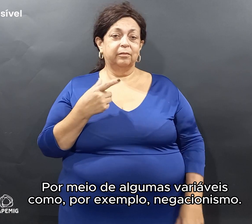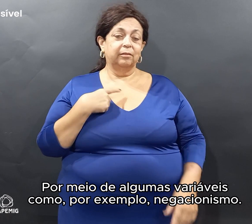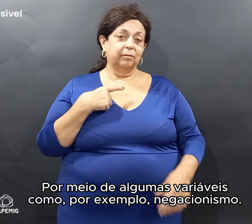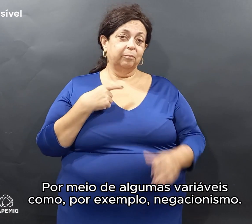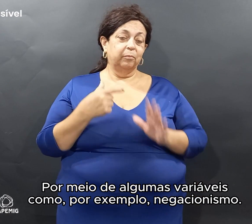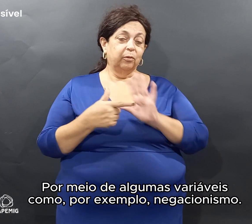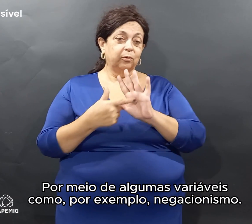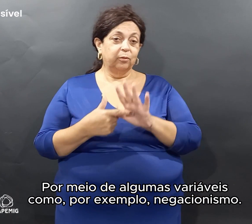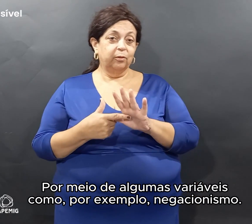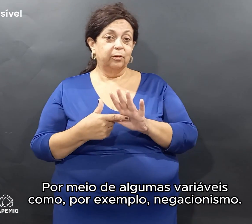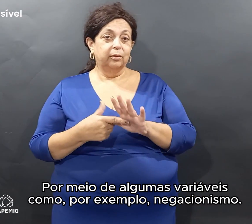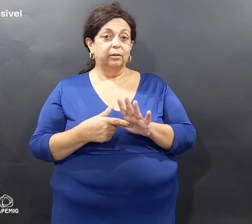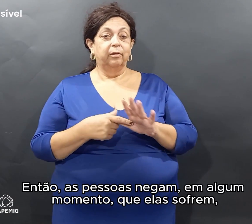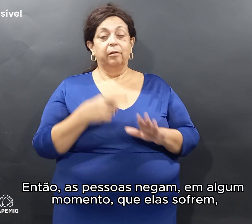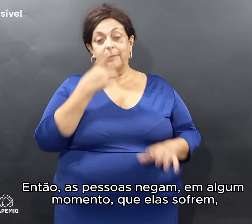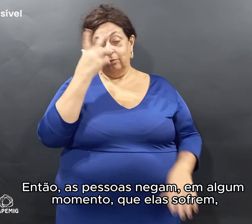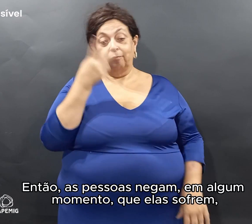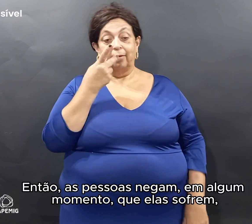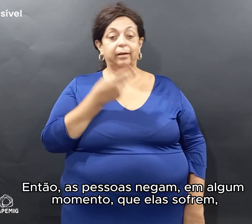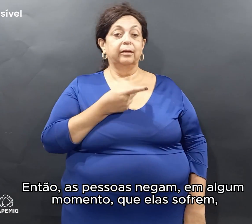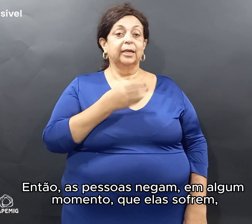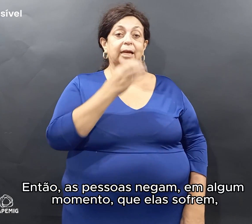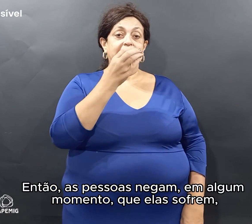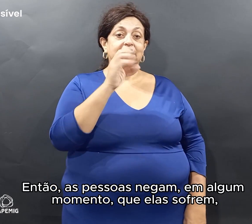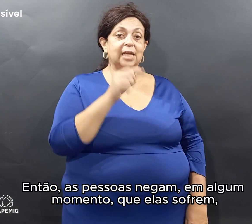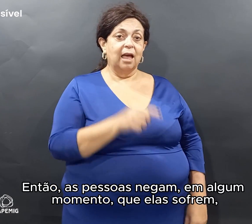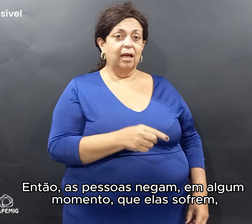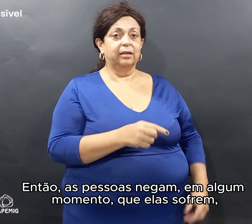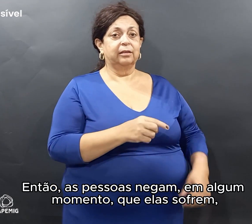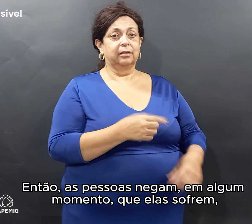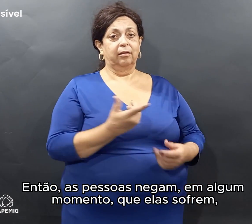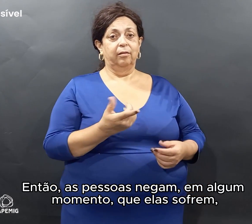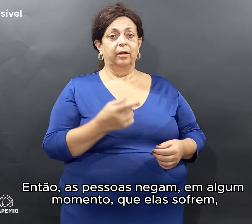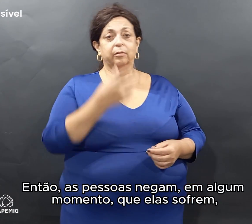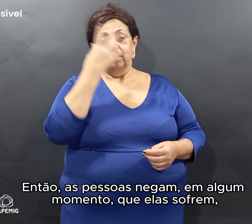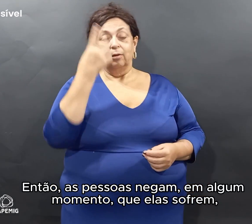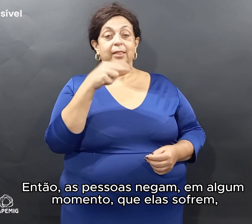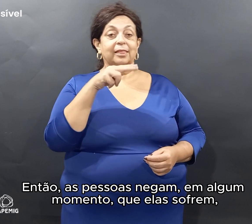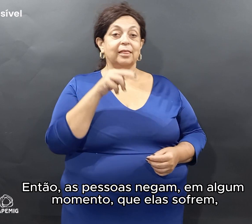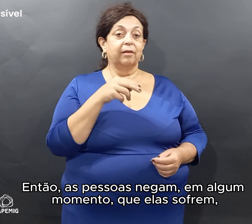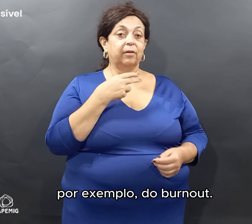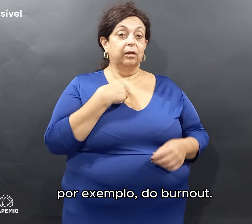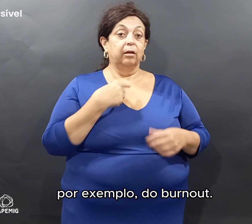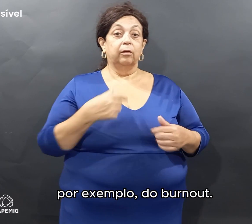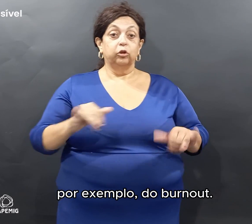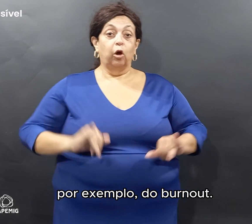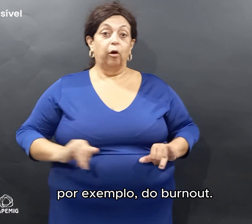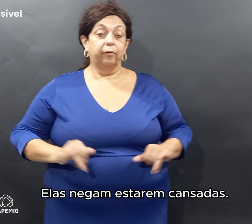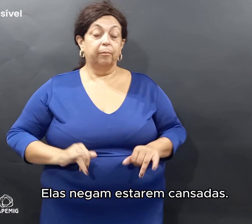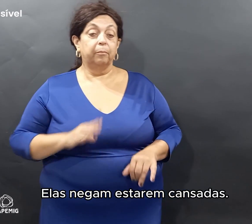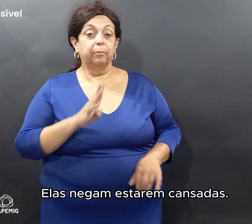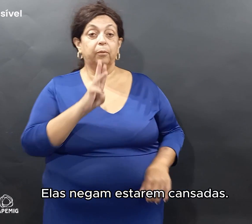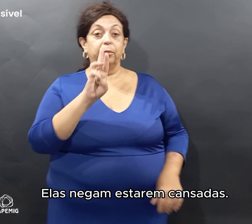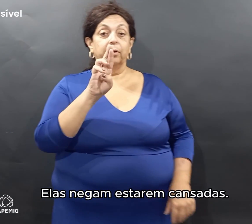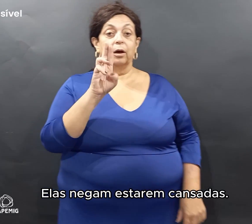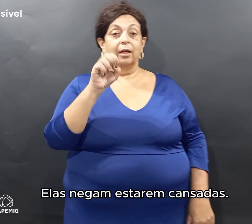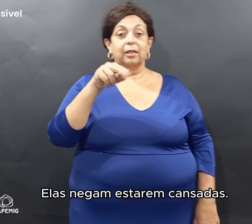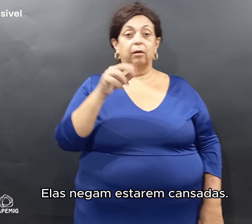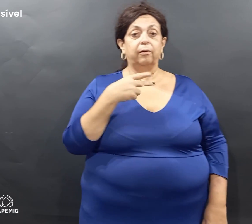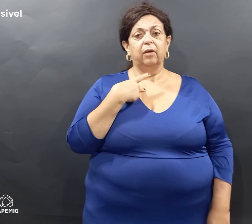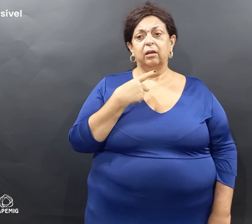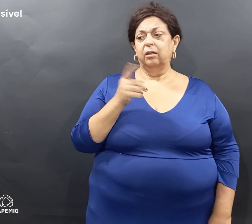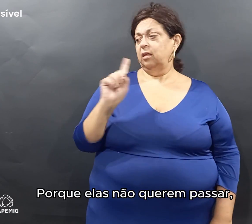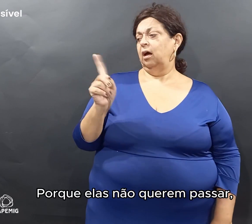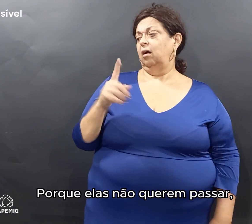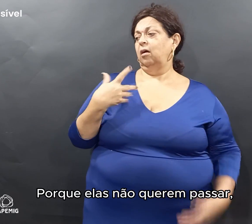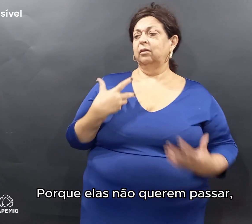variáveis, como, por exemplo, o negacionismo. Então, as pessoas negam, em algum momento, que elas sofrem, por exemplo, do burnout. Elas negam estarem